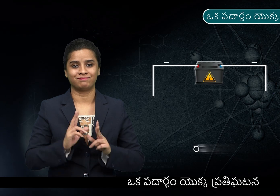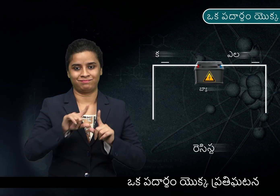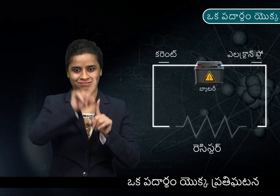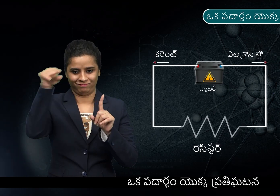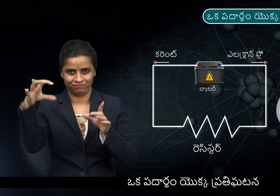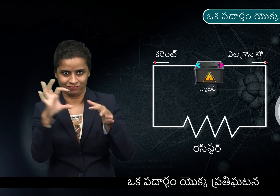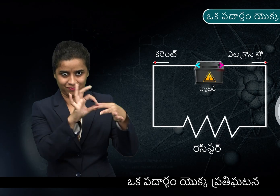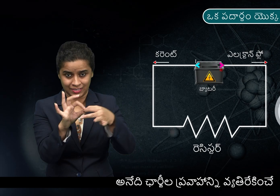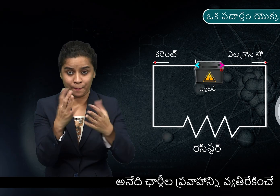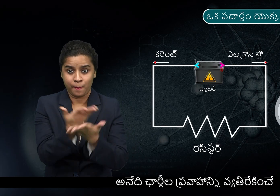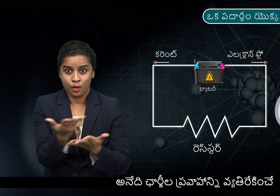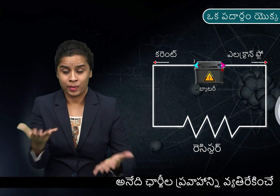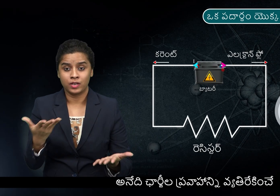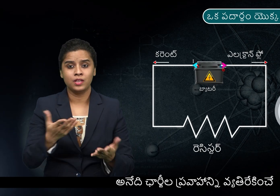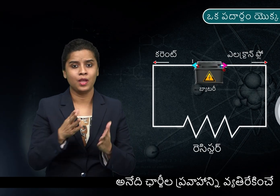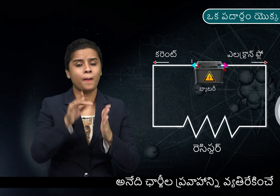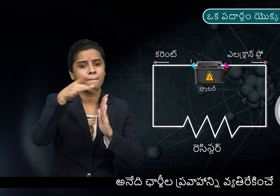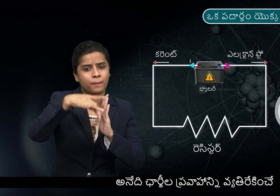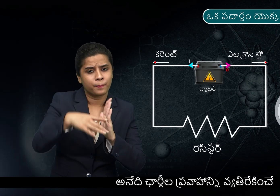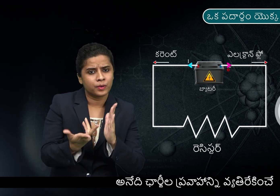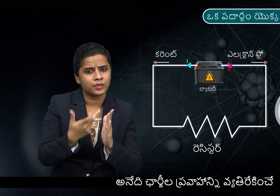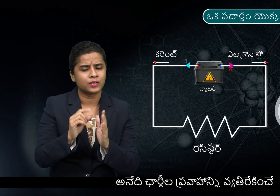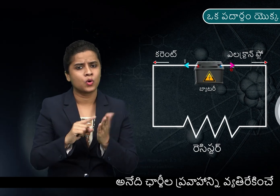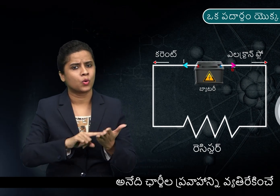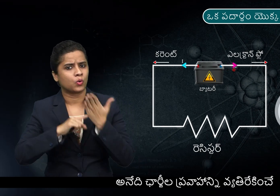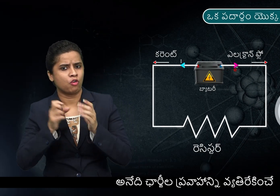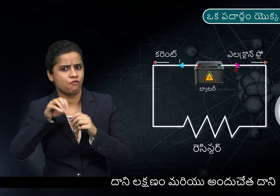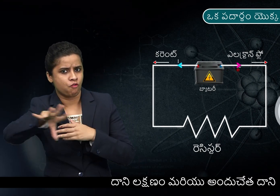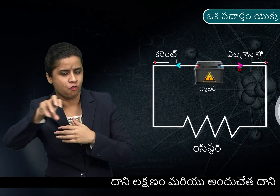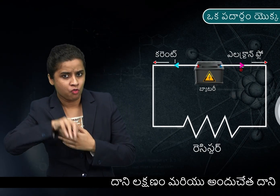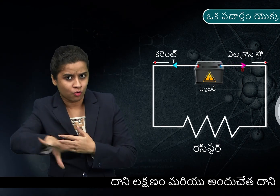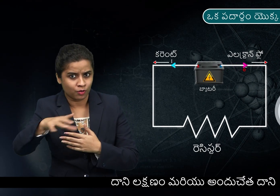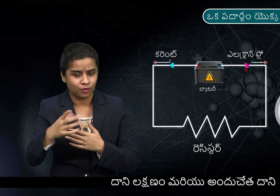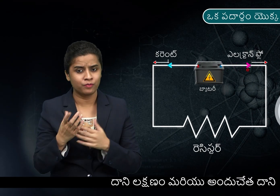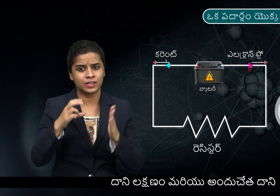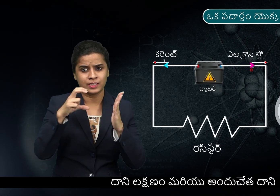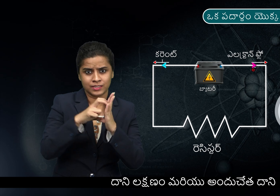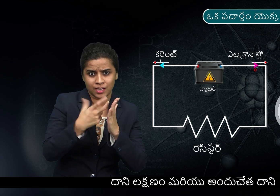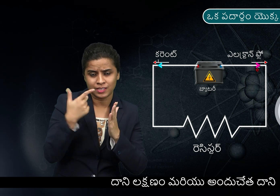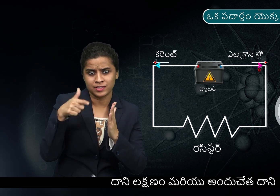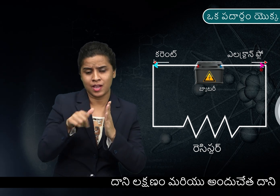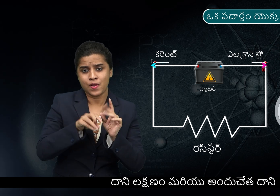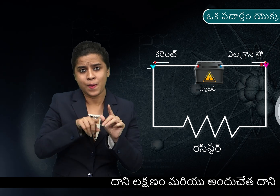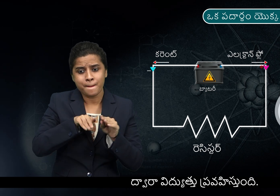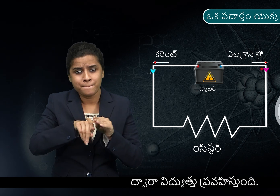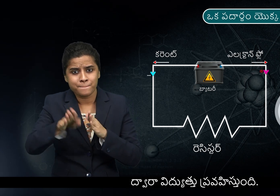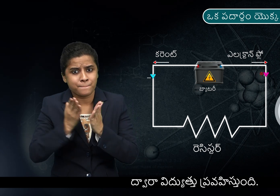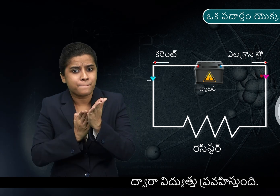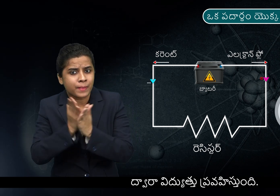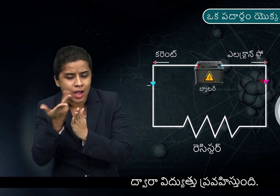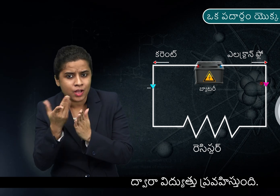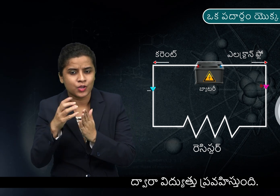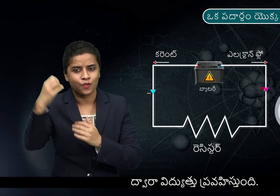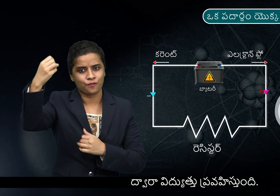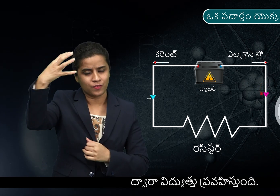ఒక పదార్థం యొక్క ప్రతిఘటన అనేది ఛార్జీల ప్రవాహాన్ని వ్యతిరేకించే దాని లక్షణం మరియు అందుచేత దాని